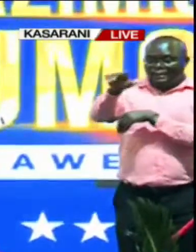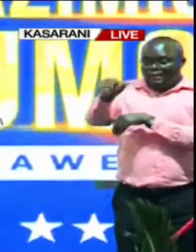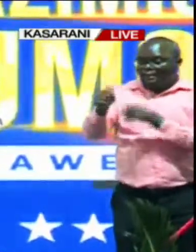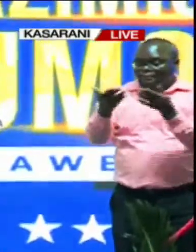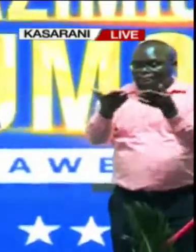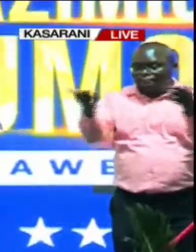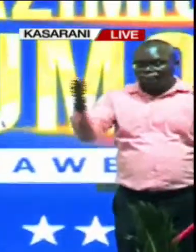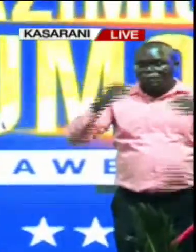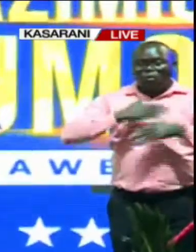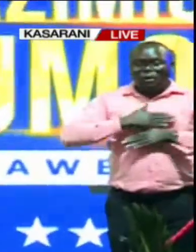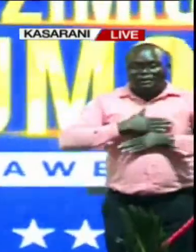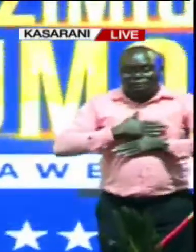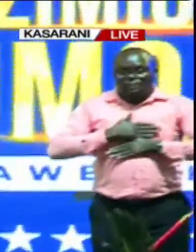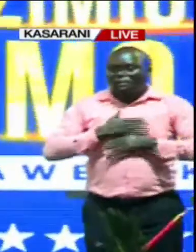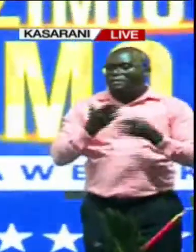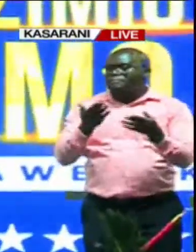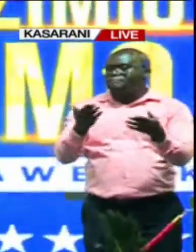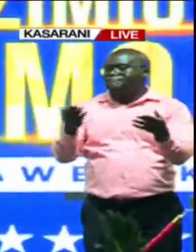waheshimiwa